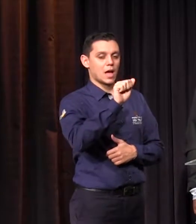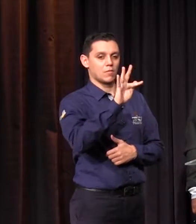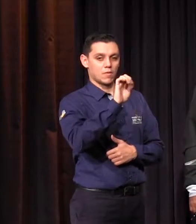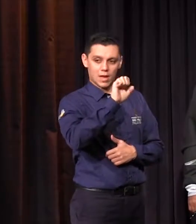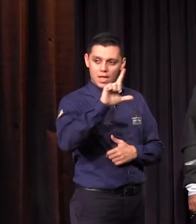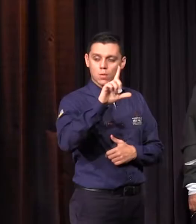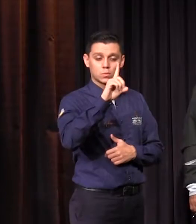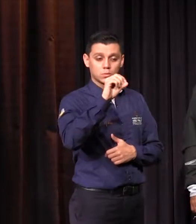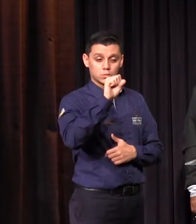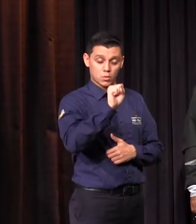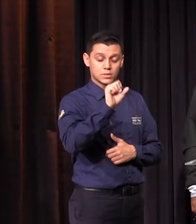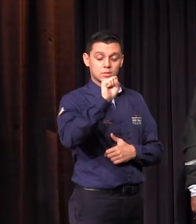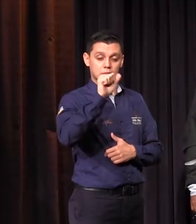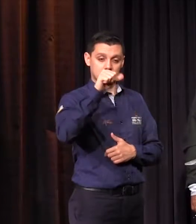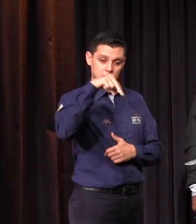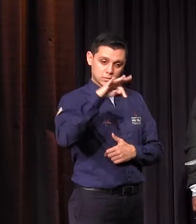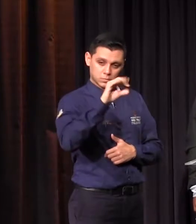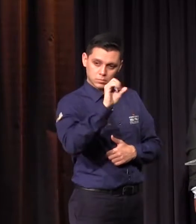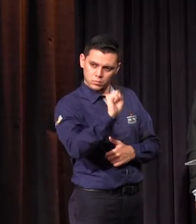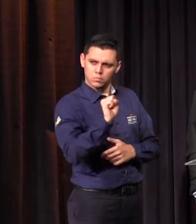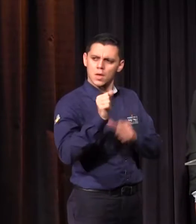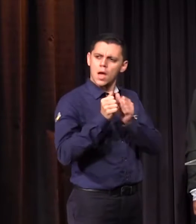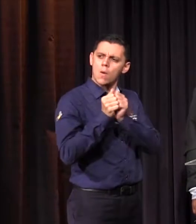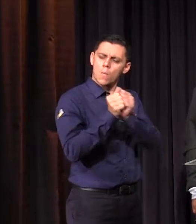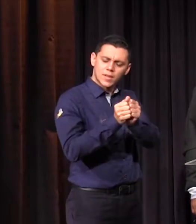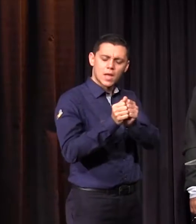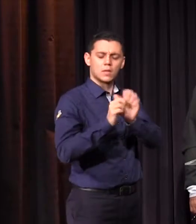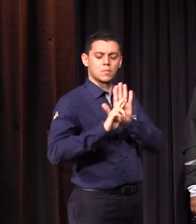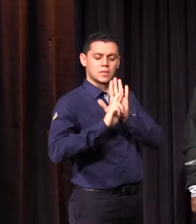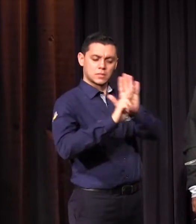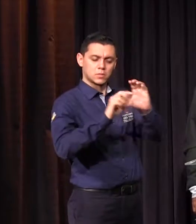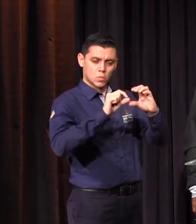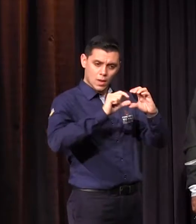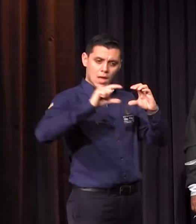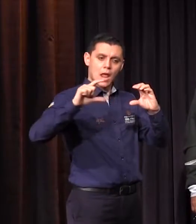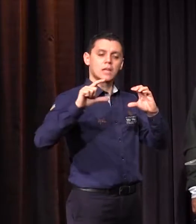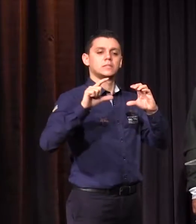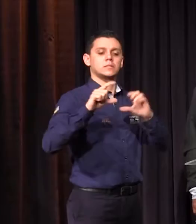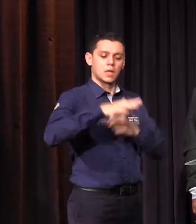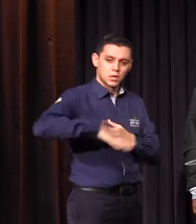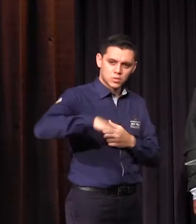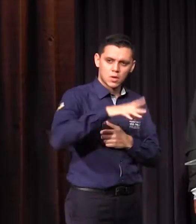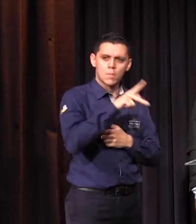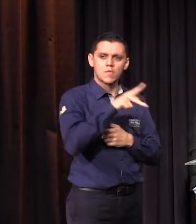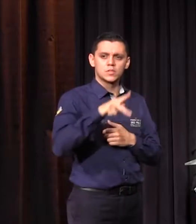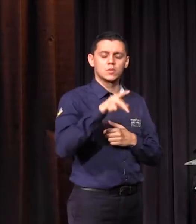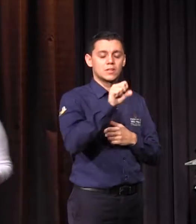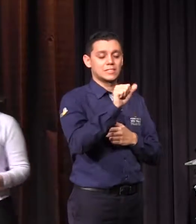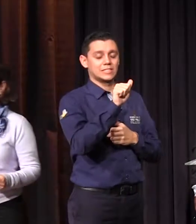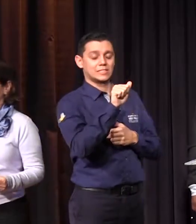acompanhado pelo representante do crash regional professor saulo ferreira dos